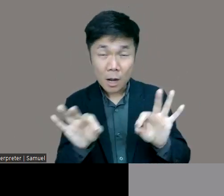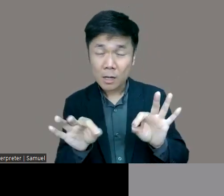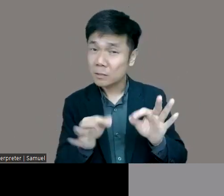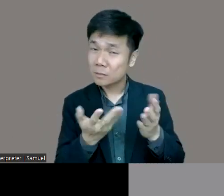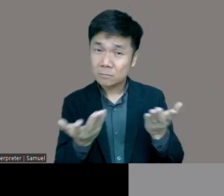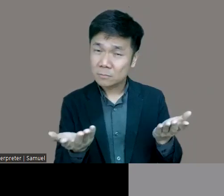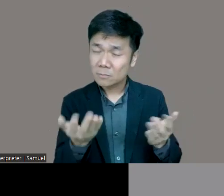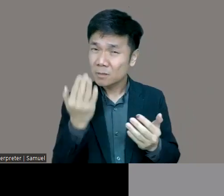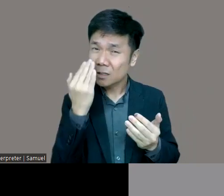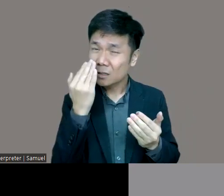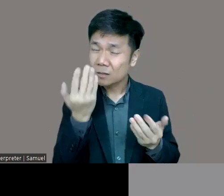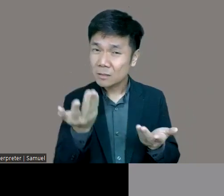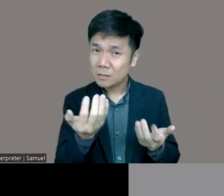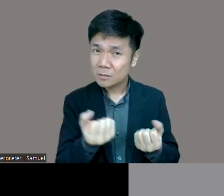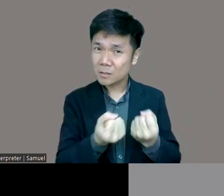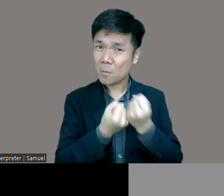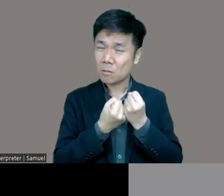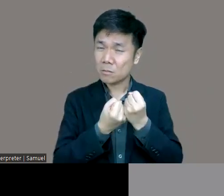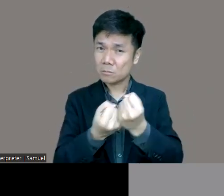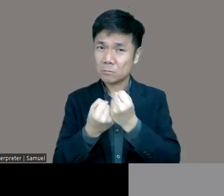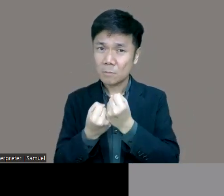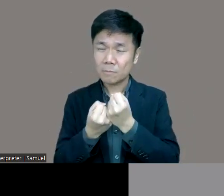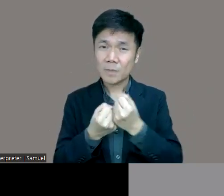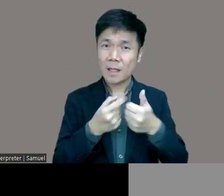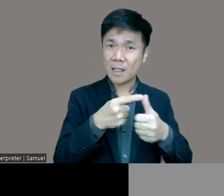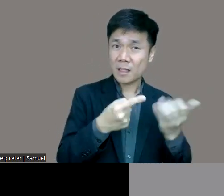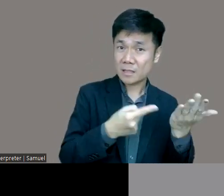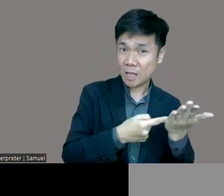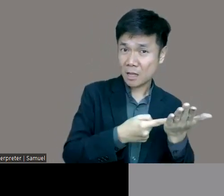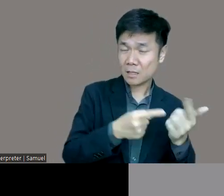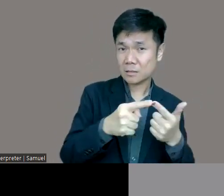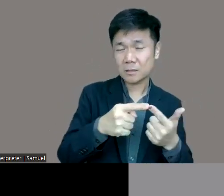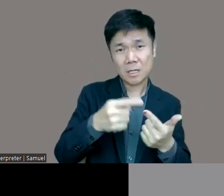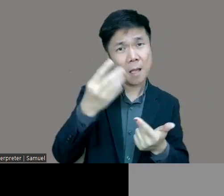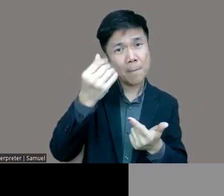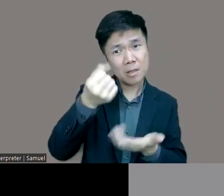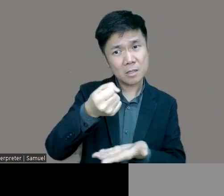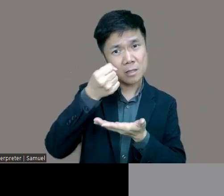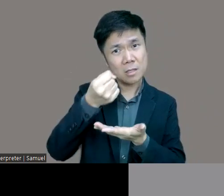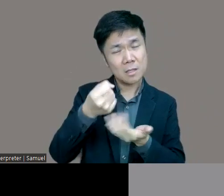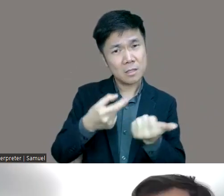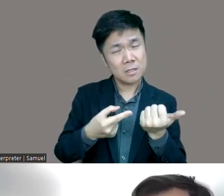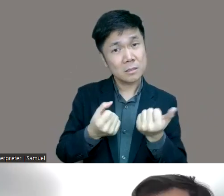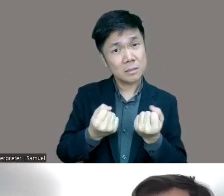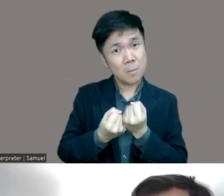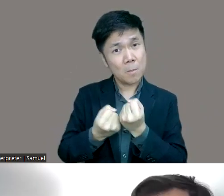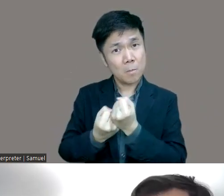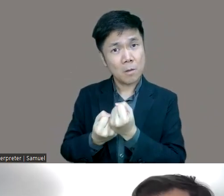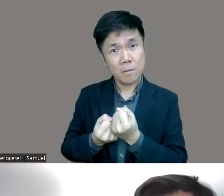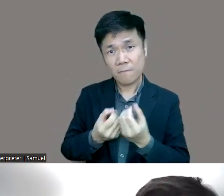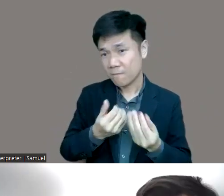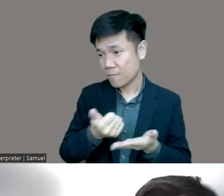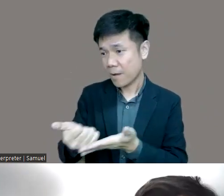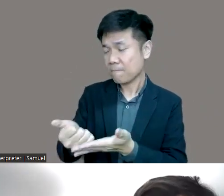voudrais poser la question, est-ce qu'il y a une manière d'obtenir des soutiens techniques et financiers